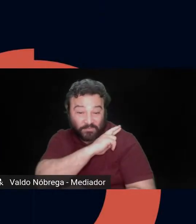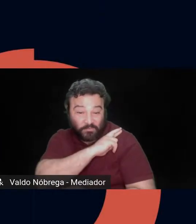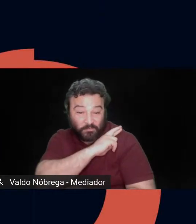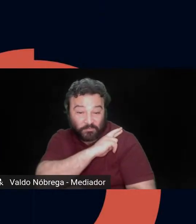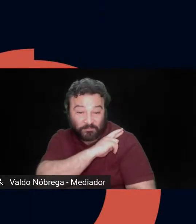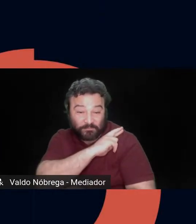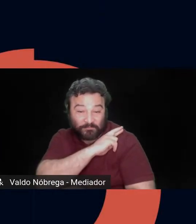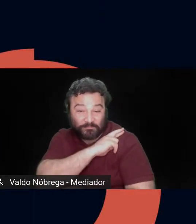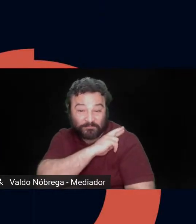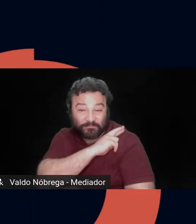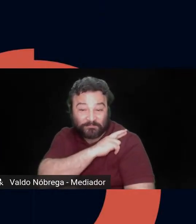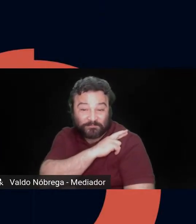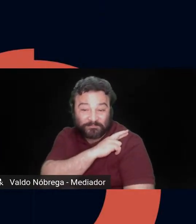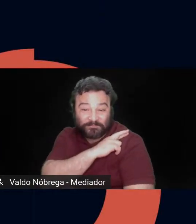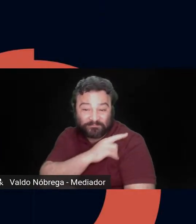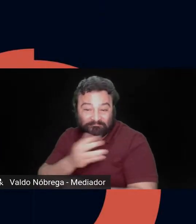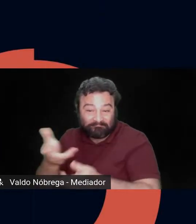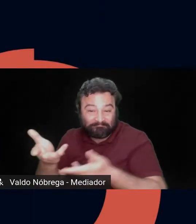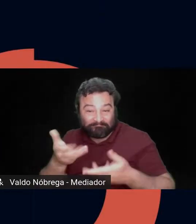pesquisa.